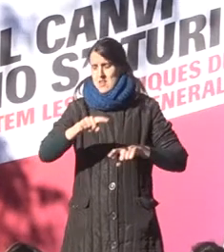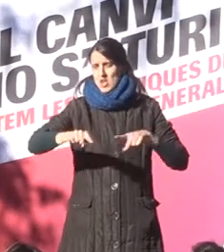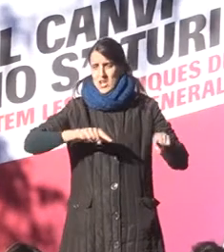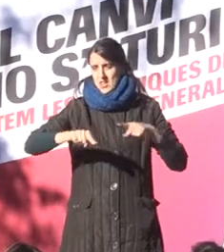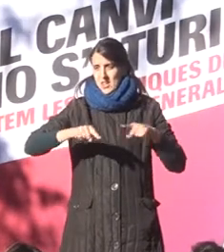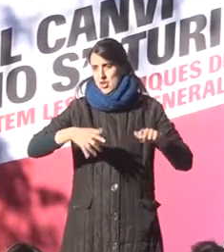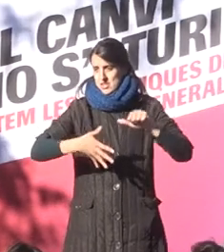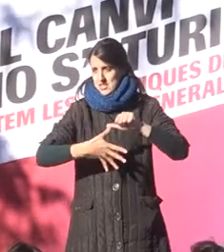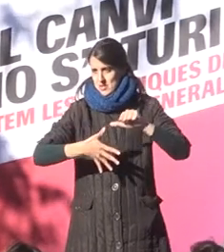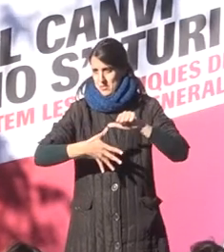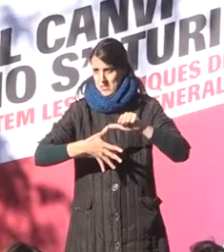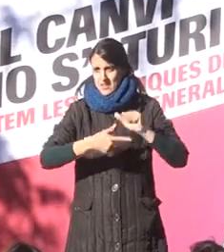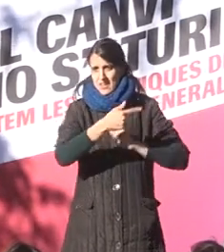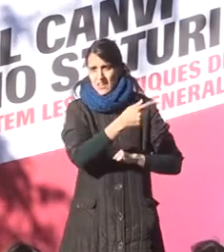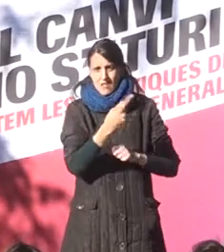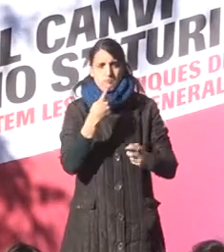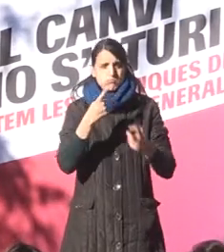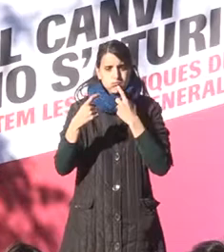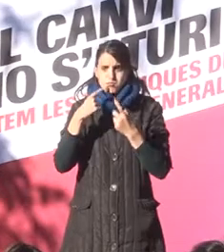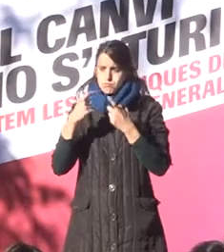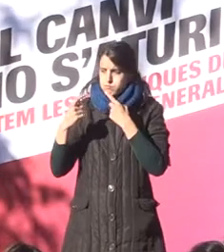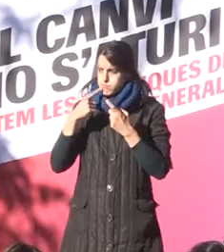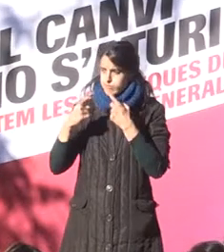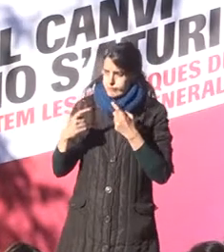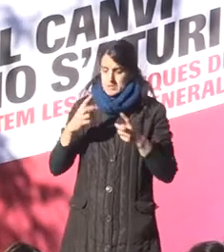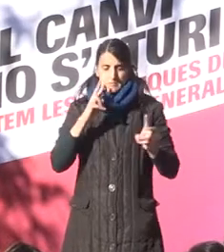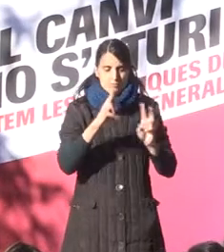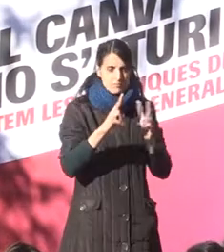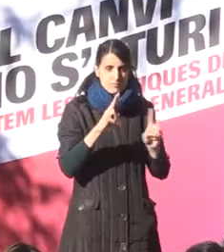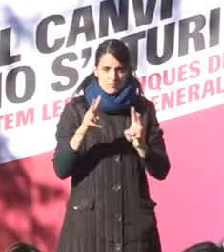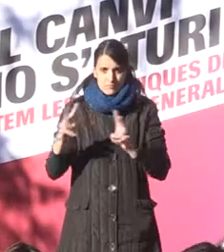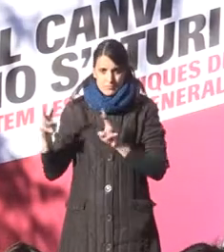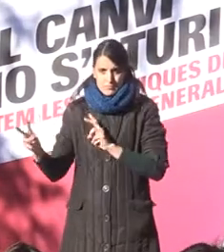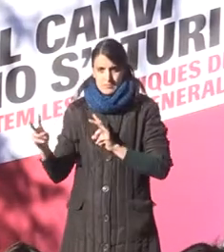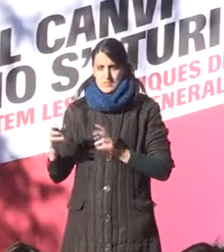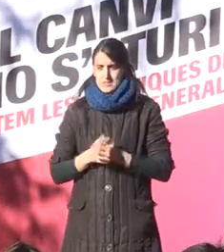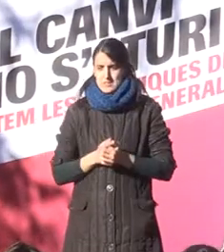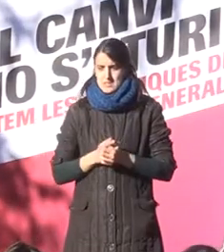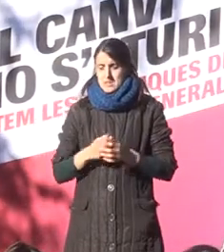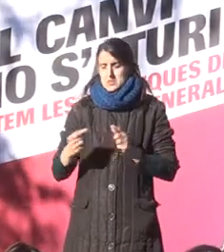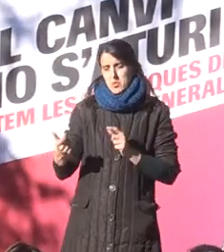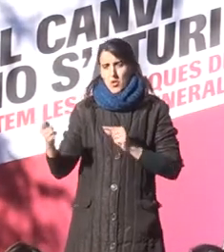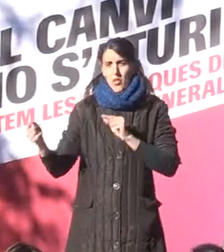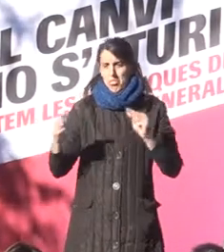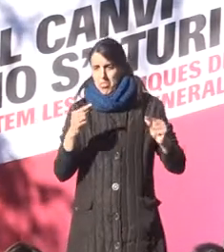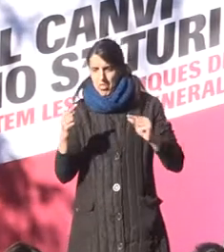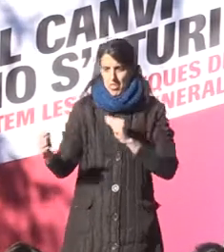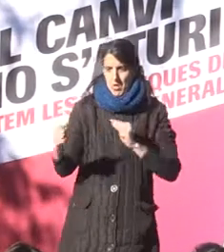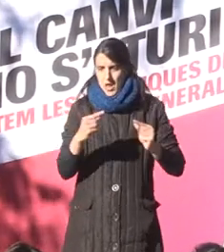aquí van a ser unas interpelaciones vamos a ver si nosotros respondemos yo creo que no es tanto una respuesta un diálogo fila cero